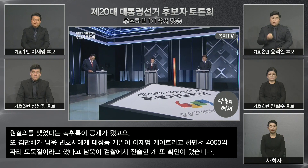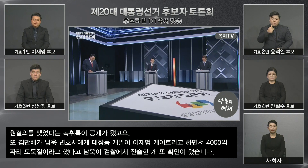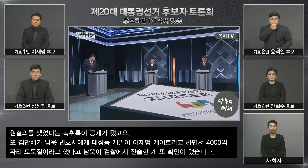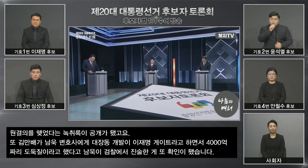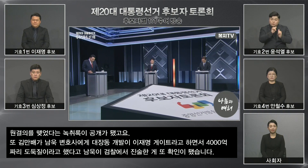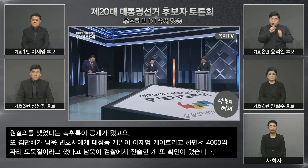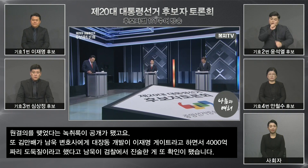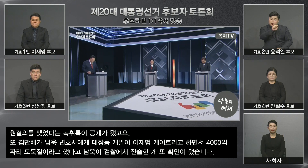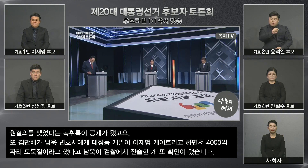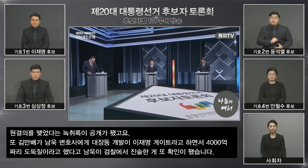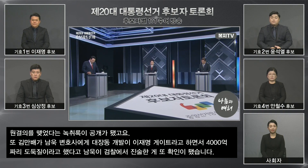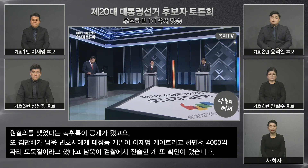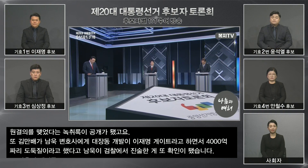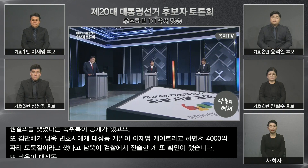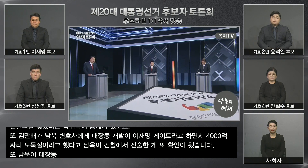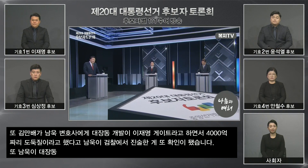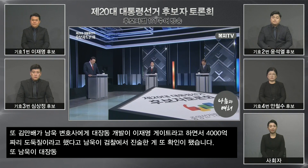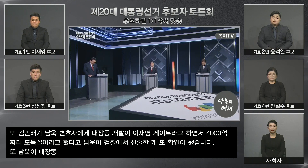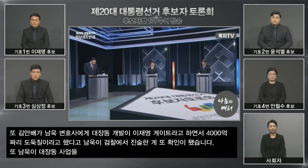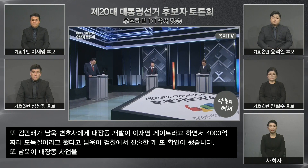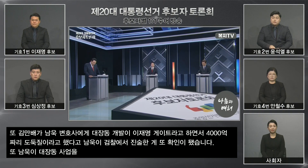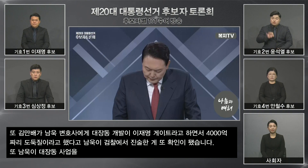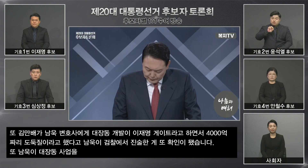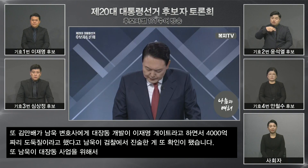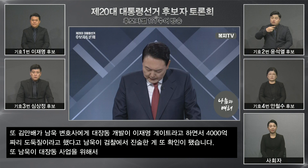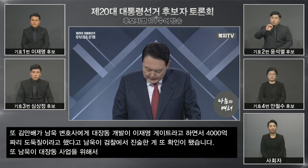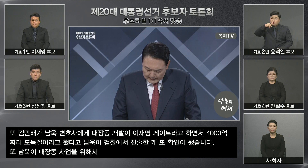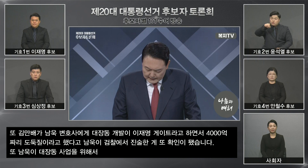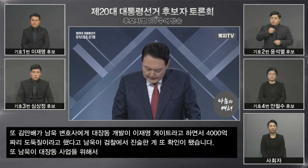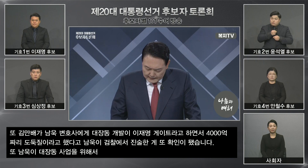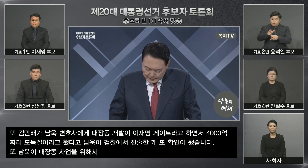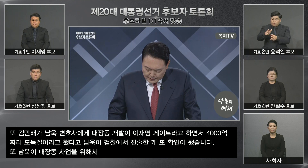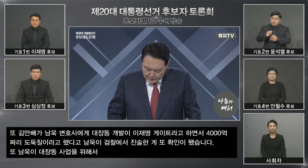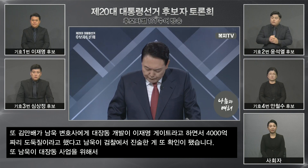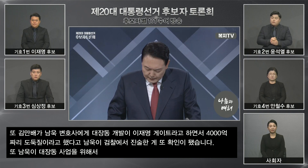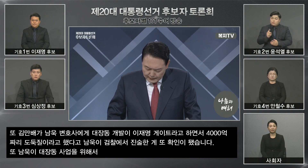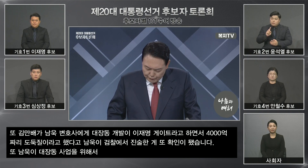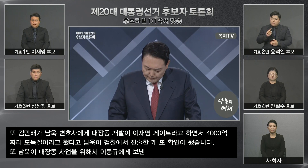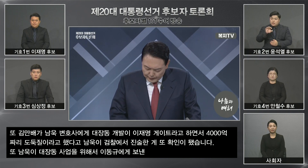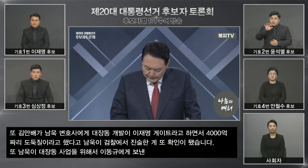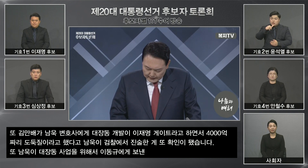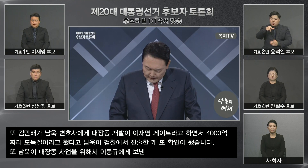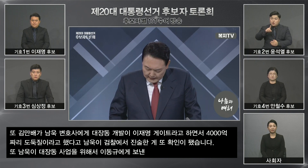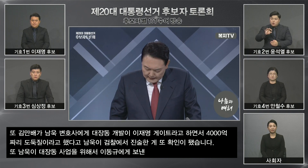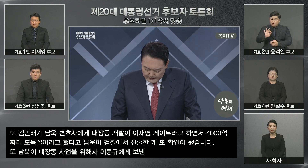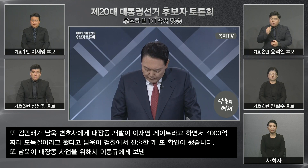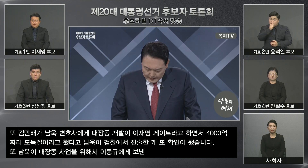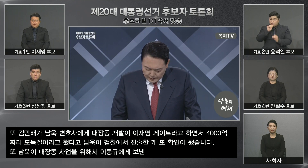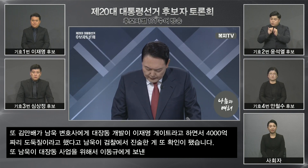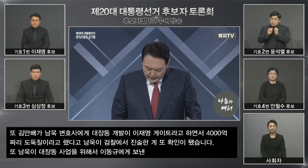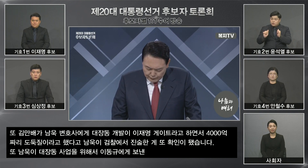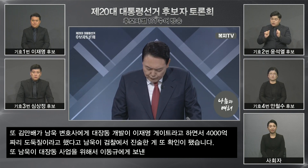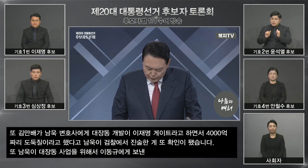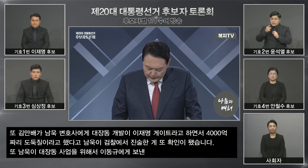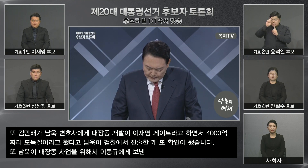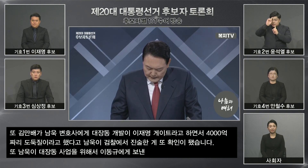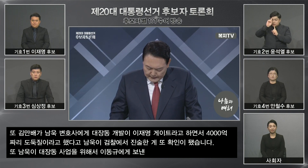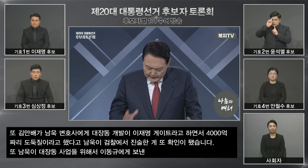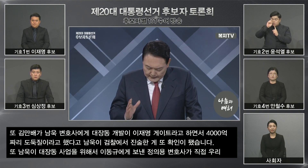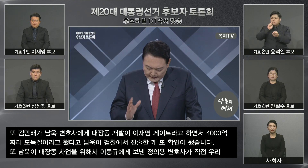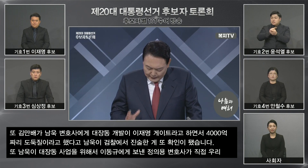사업을 위해서 유동규에게 보낸 그 정민용 변호사가 직접 우리 이 후보님에게